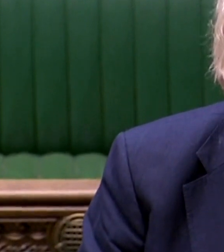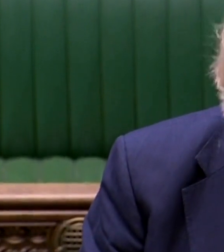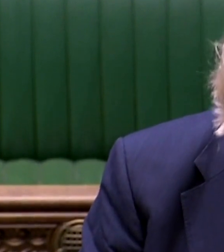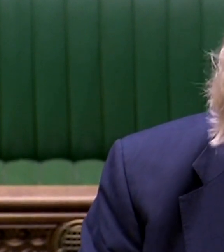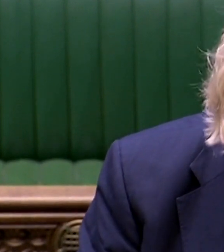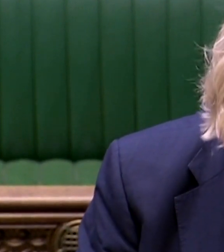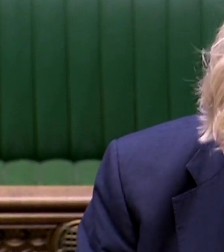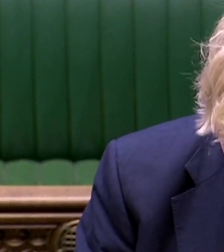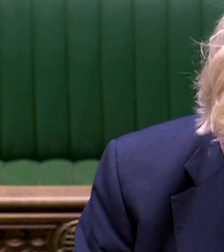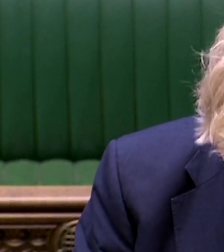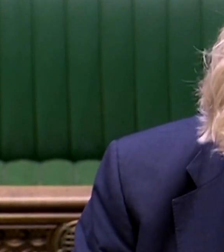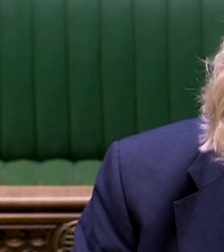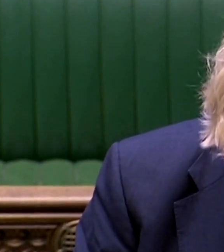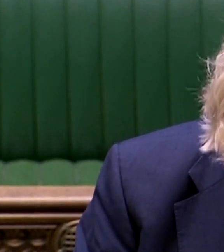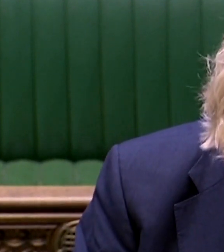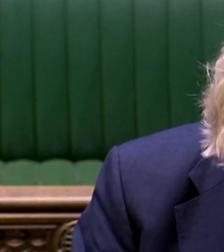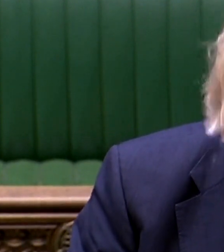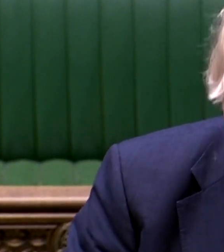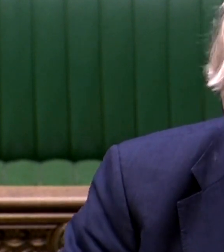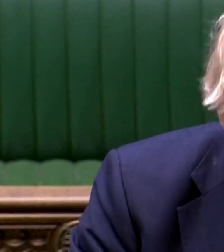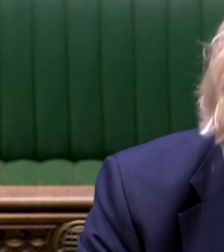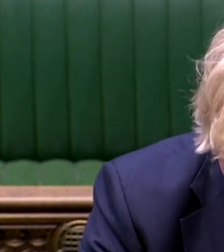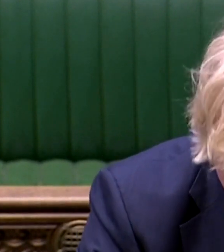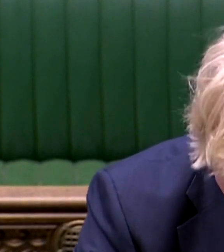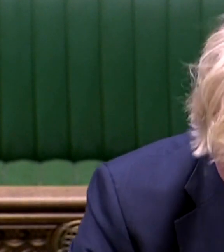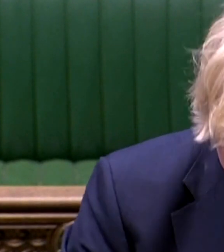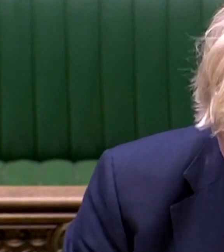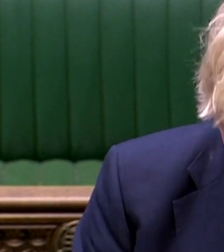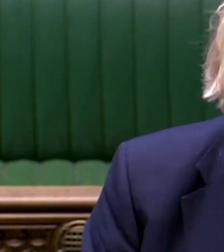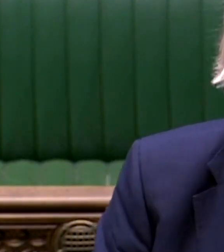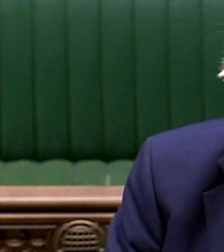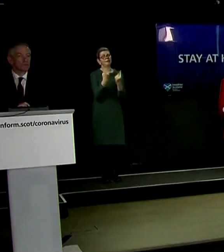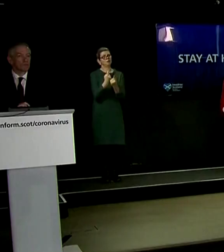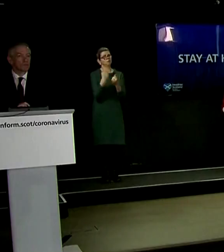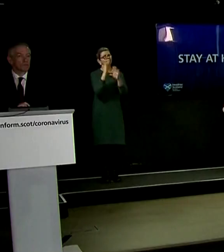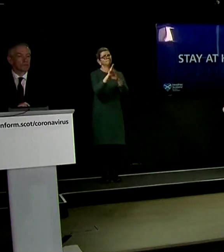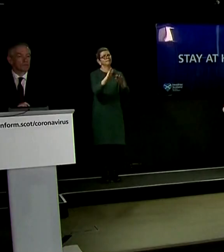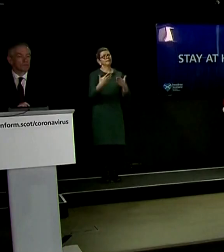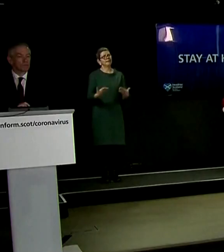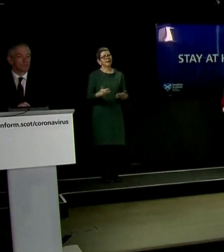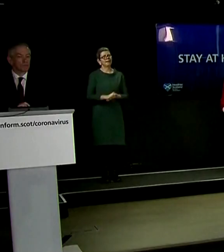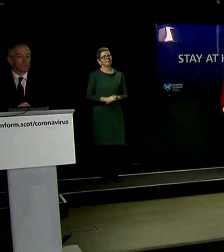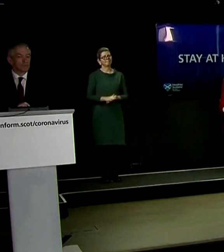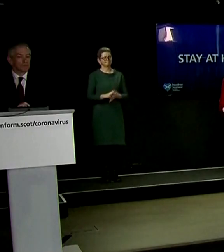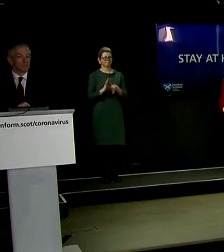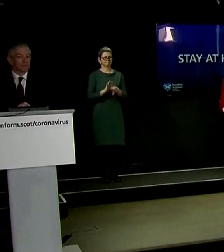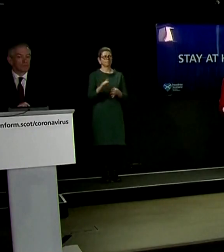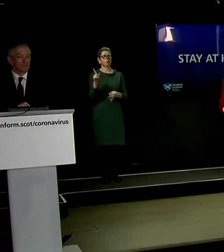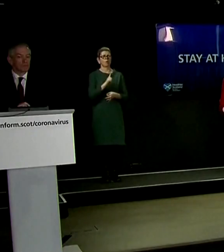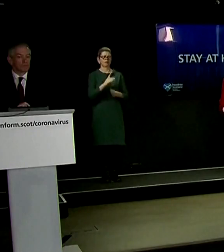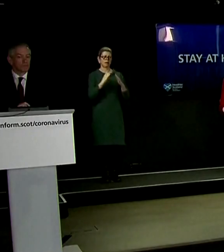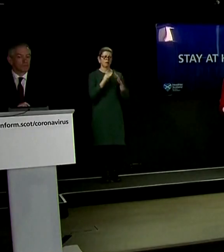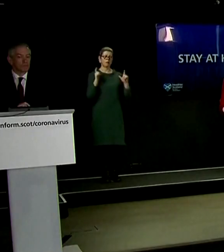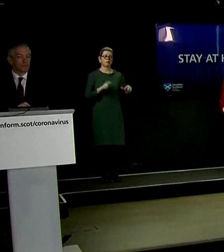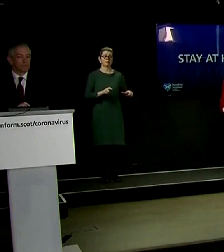بحجة أنه أعلنها دون التشاور مع بقية أقاليم المملكة المتحدة. من شعار البقاء في المنازل إلى